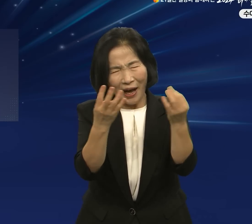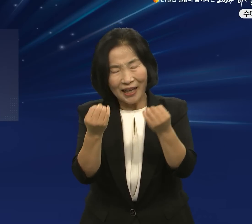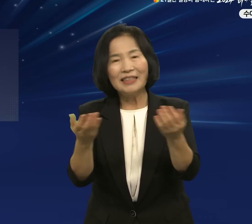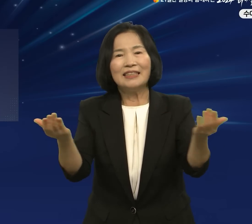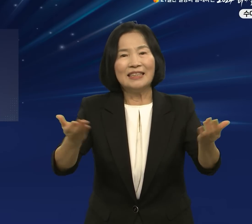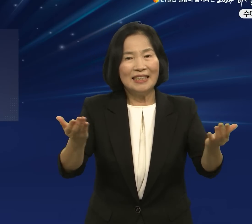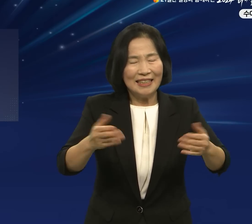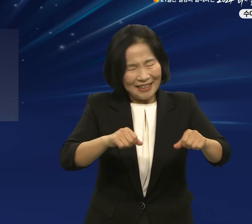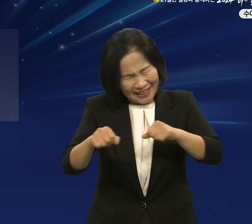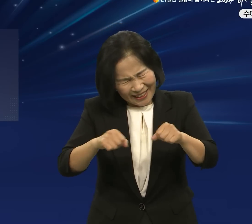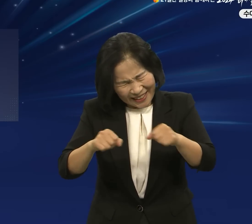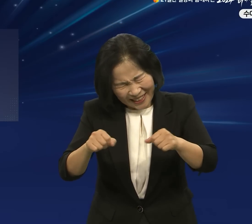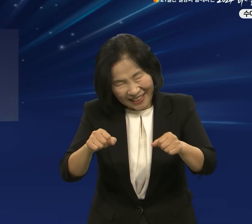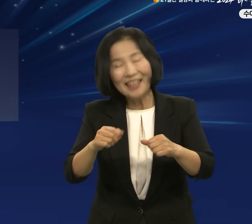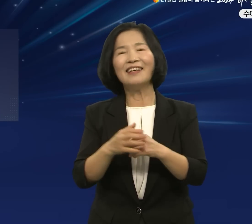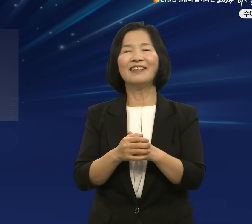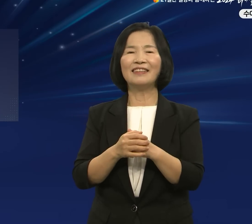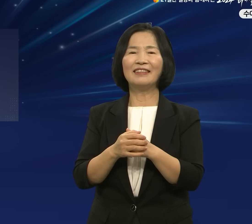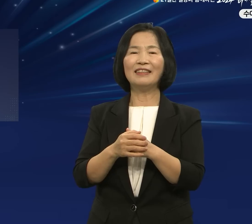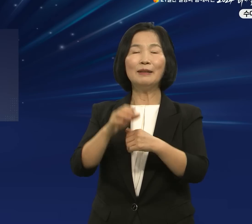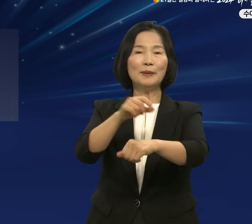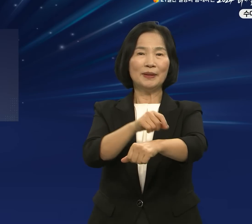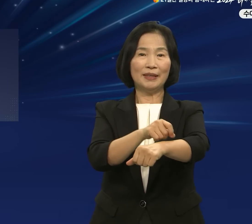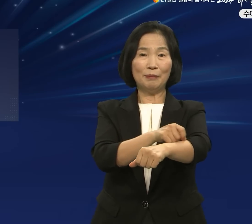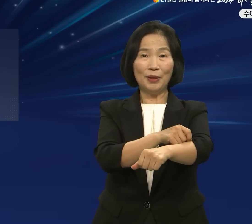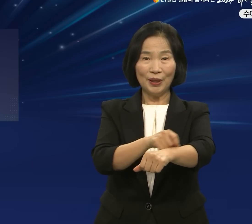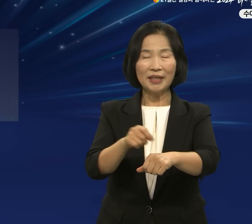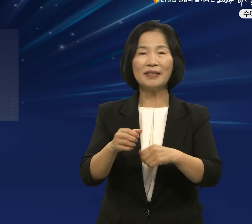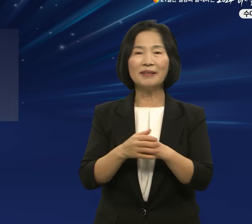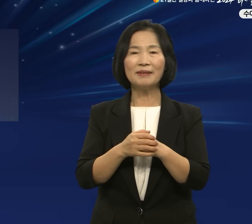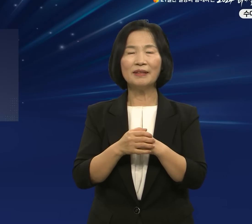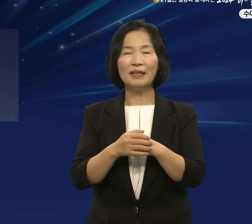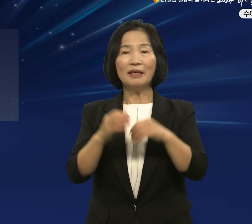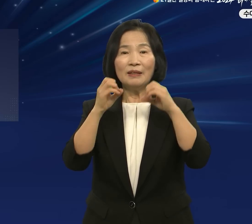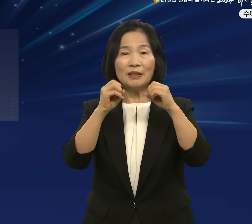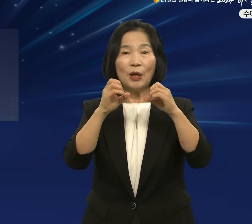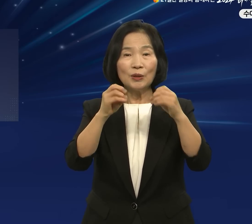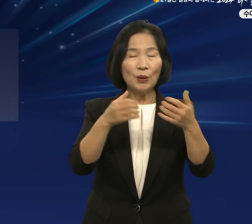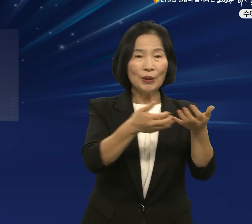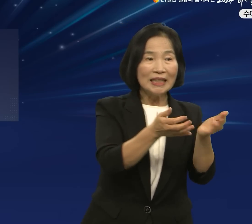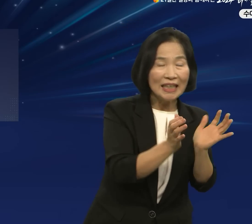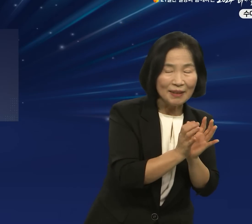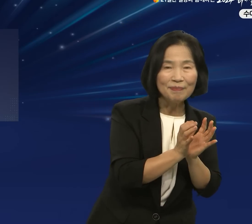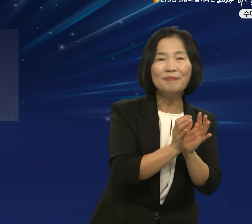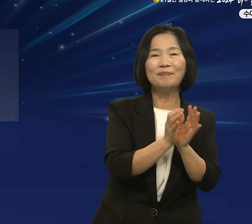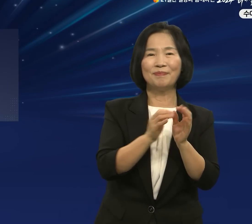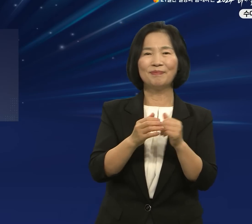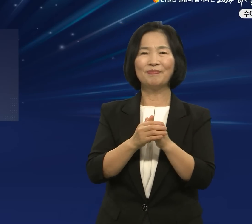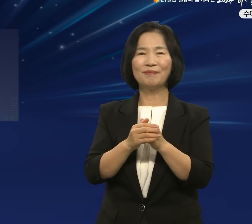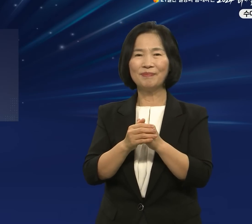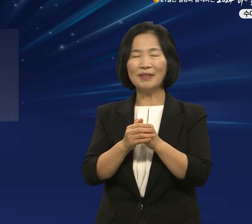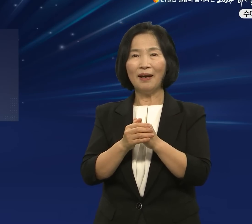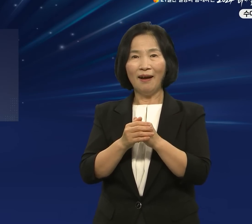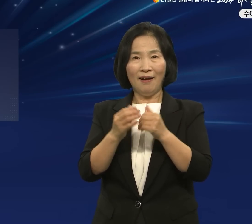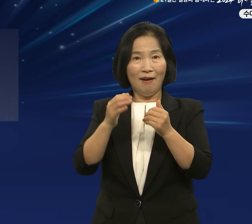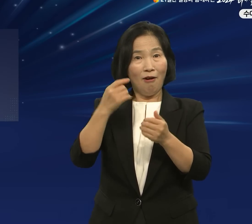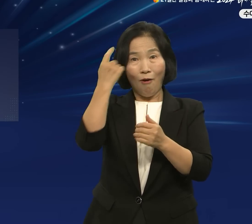주민들을 섬겼습니다. 특히 전도팀의 보고와 팀원들의 상기된